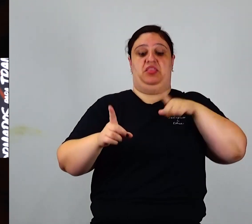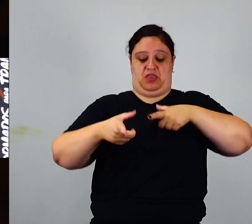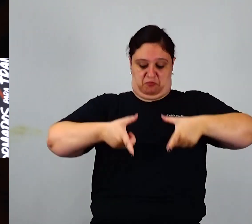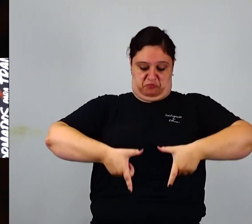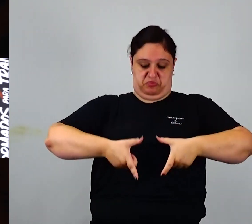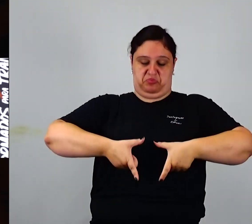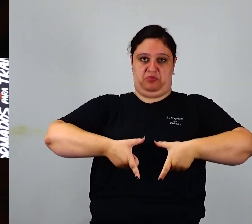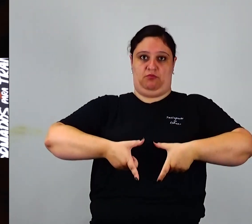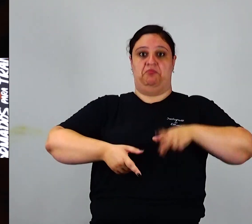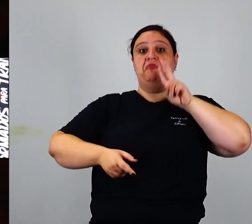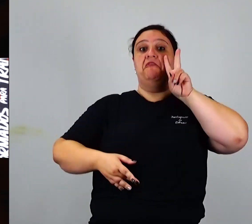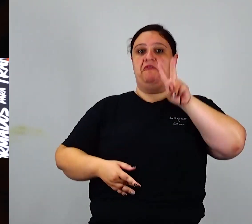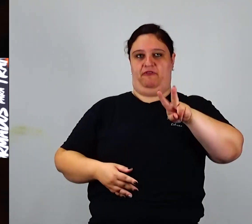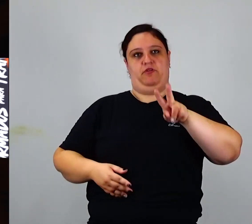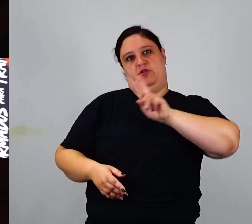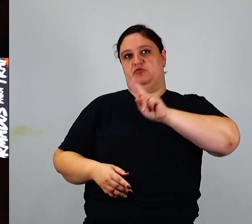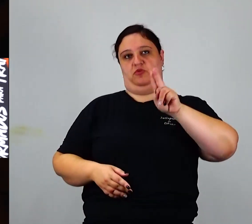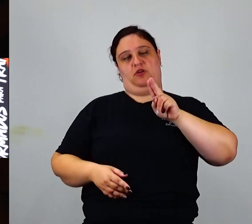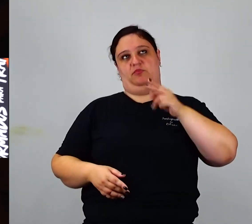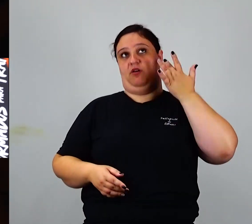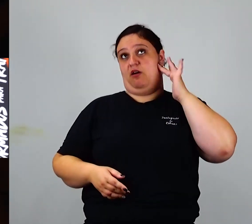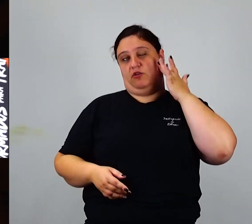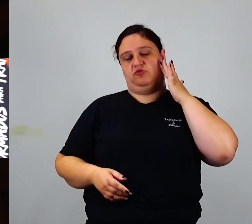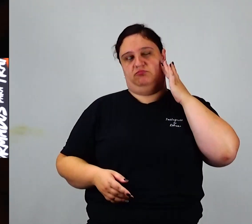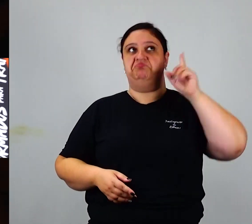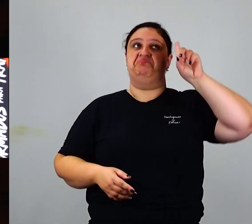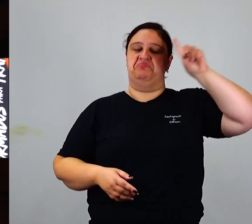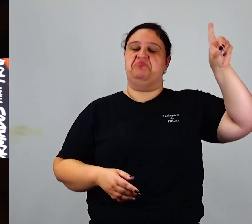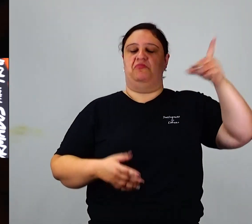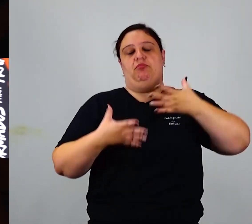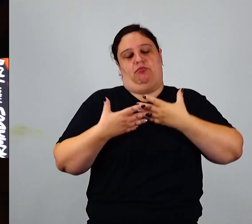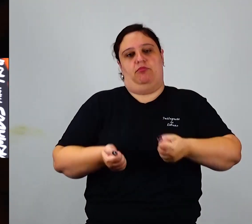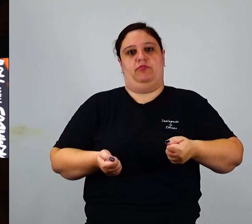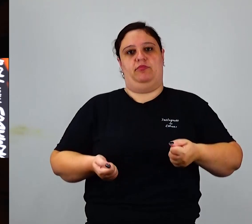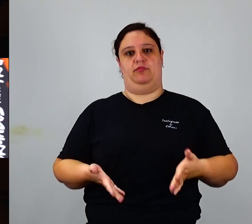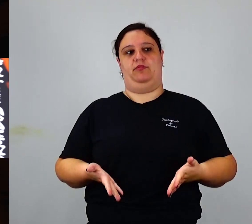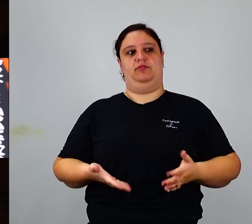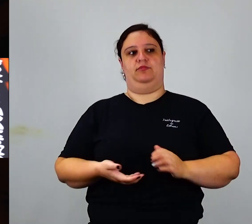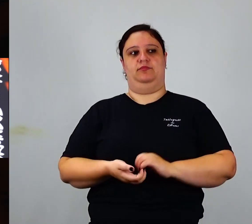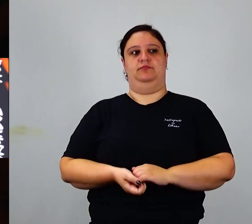olho para você, olho o seu nome e suponho, bom, você deve ser filho de Deus.